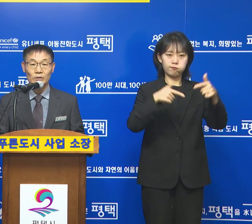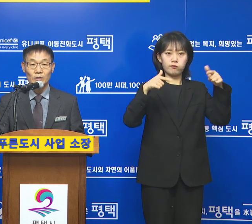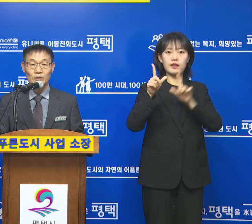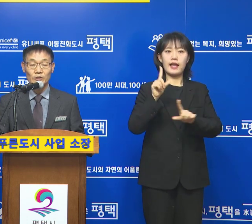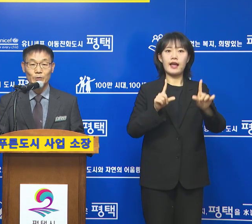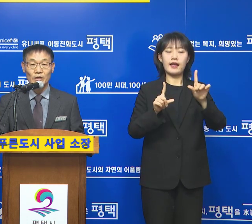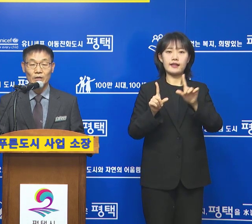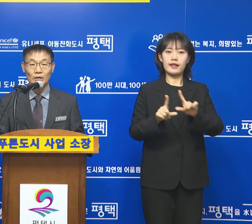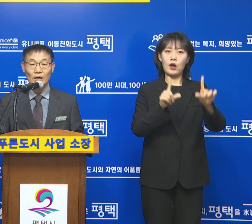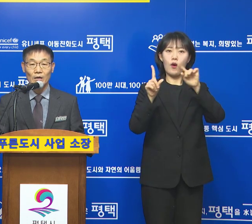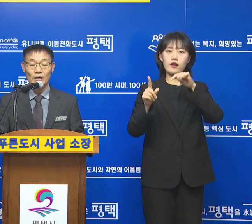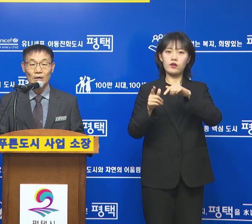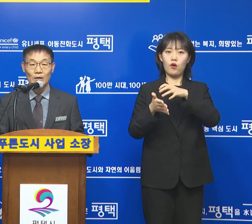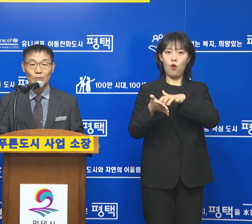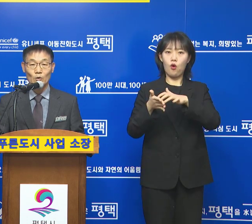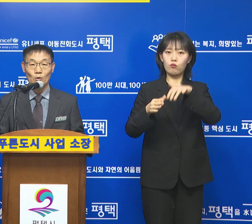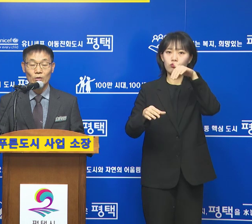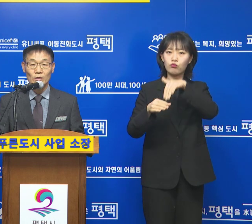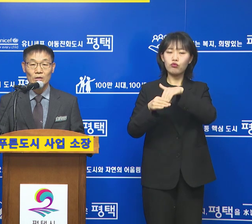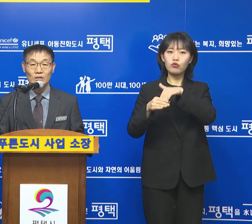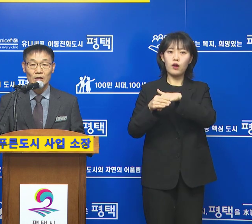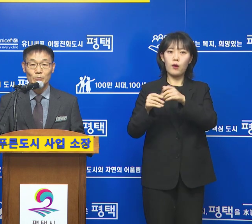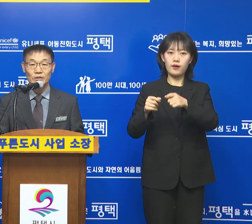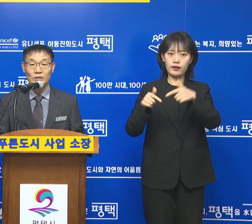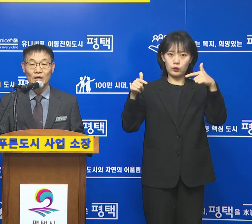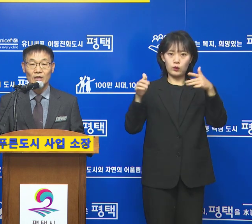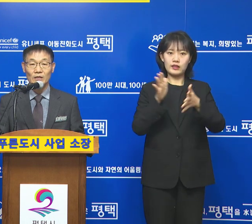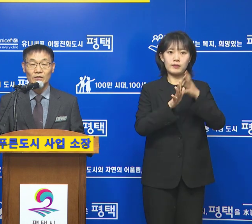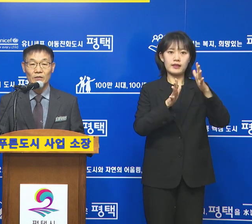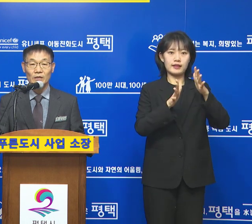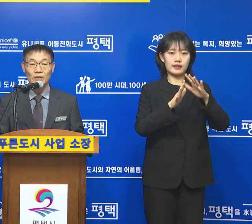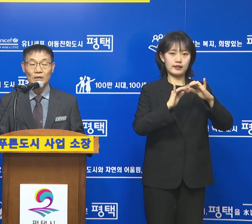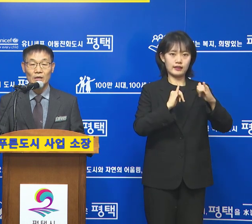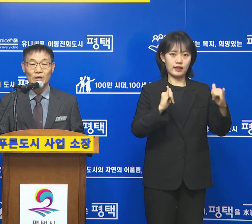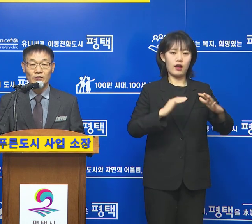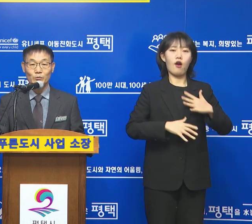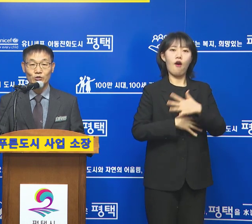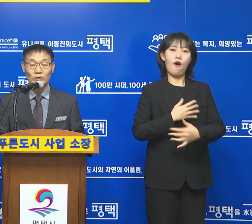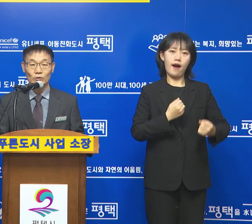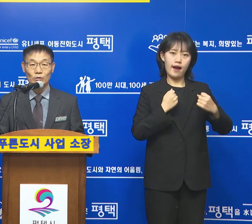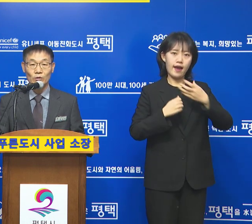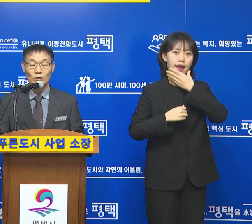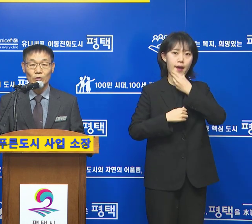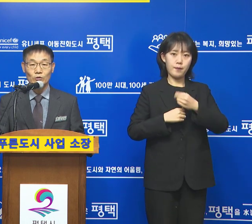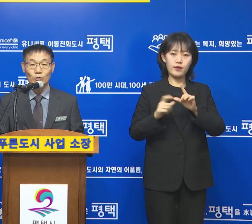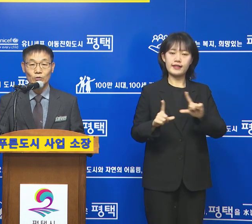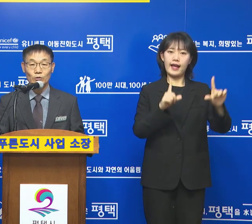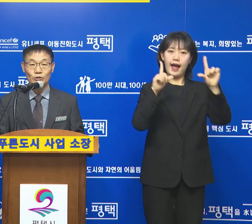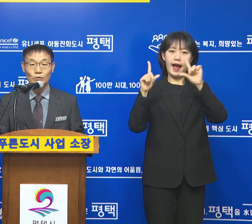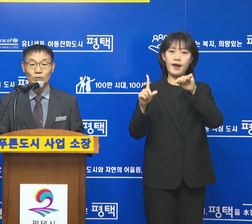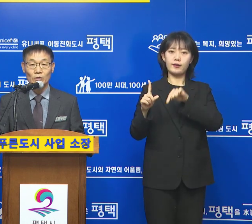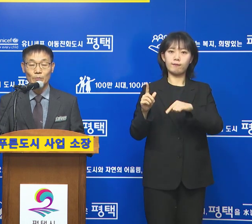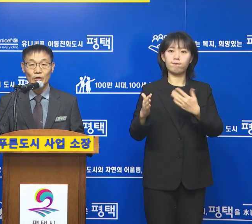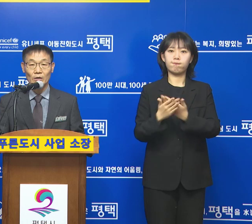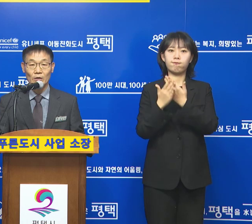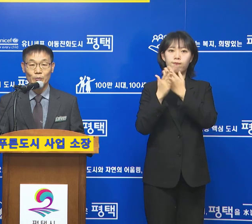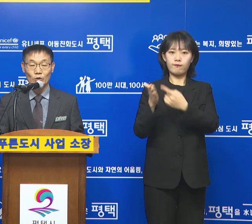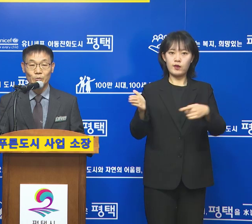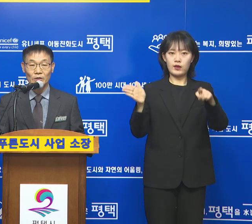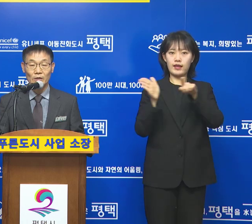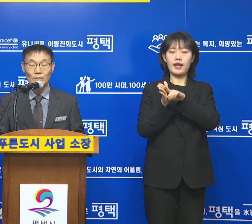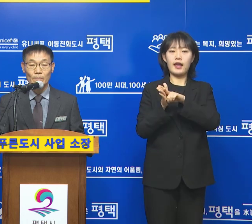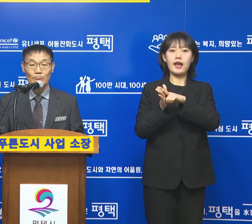있으며 시민의 건강, 행복, 삶의 질 향상 기여의 핵심 수단으로 정원 도시로